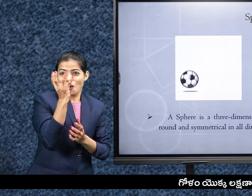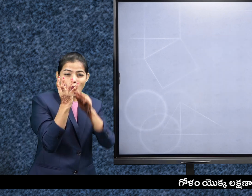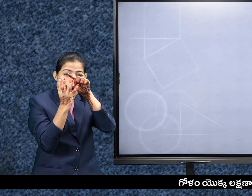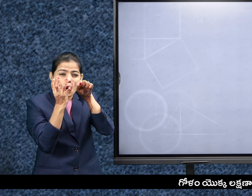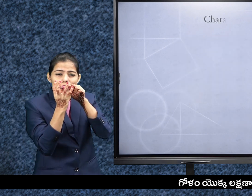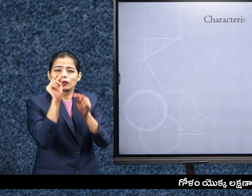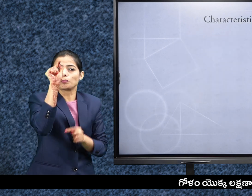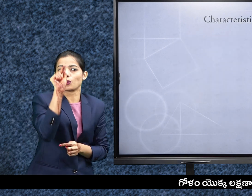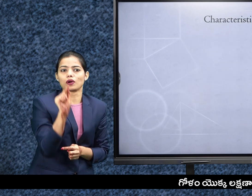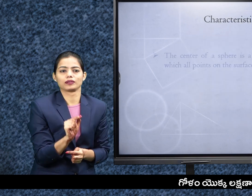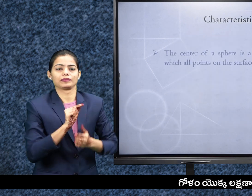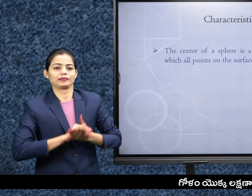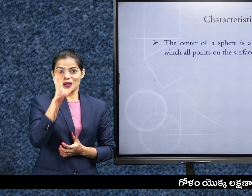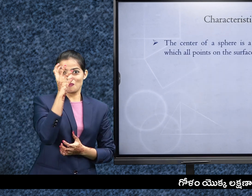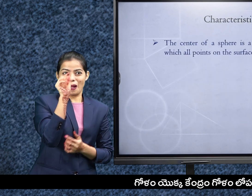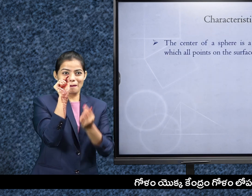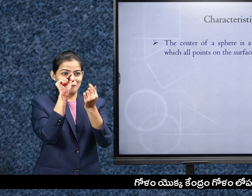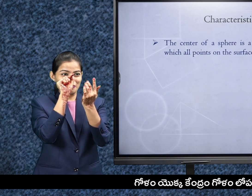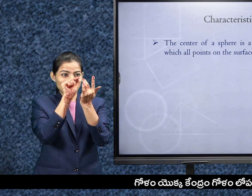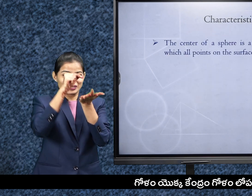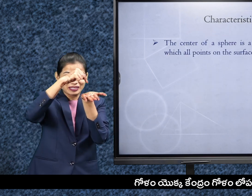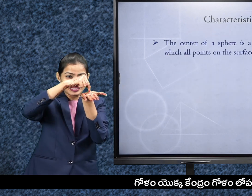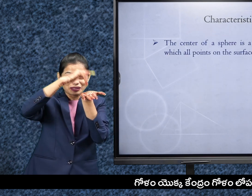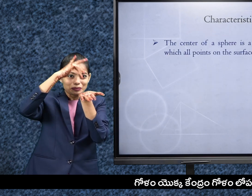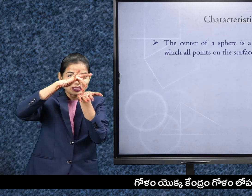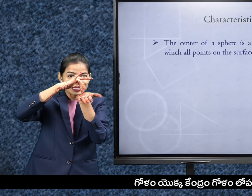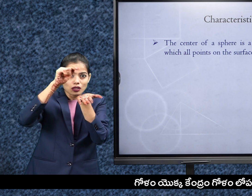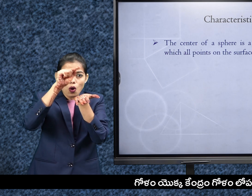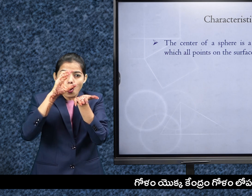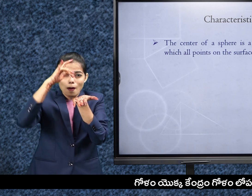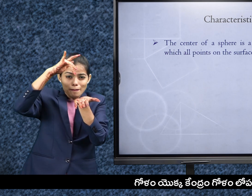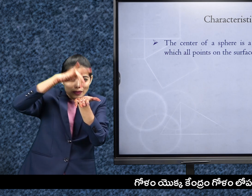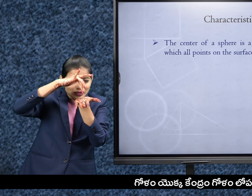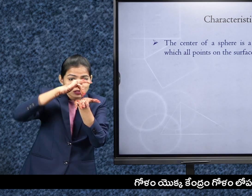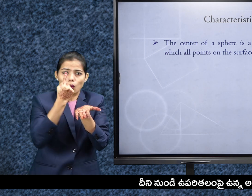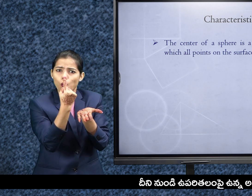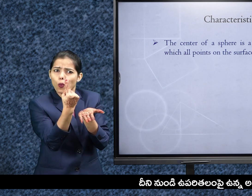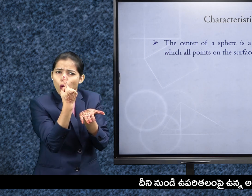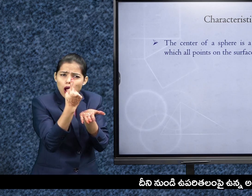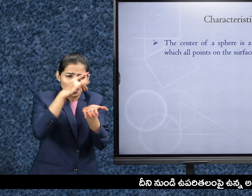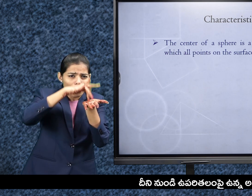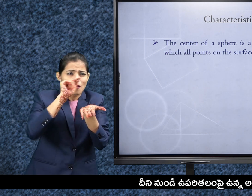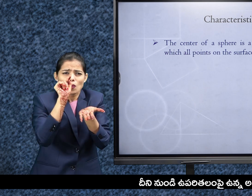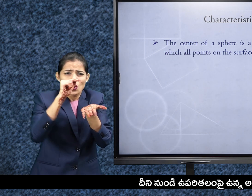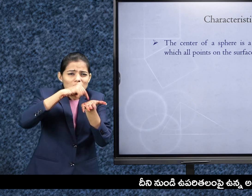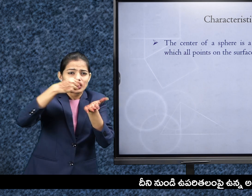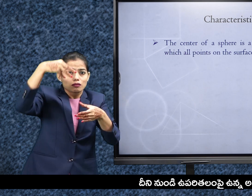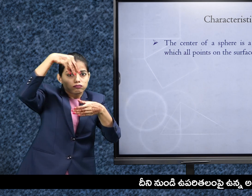గోళం యొక్క లక్షణాలు. గోళం యొక్క కేంద్రం గోళం లోపల ఒకే బిందువు. దీని నుండి ఉపరితలంపై ఉన్న అన్ని